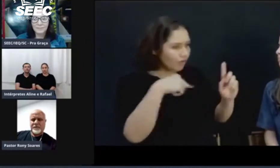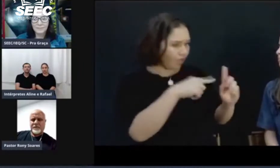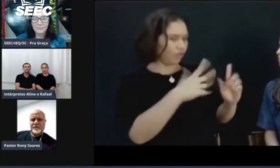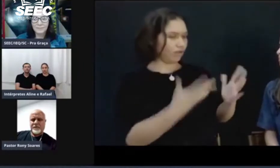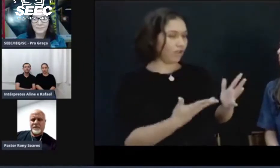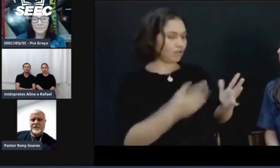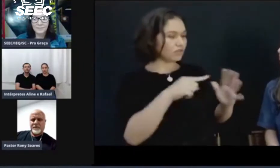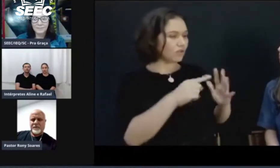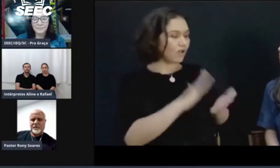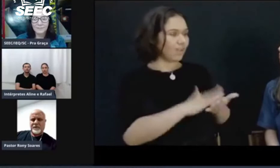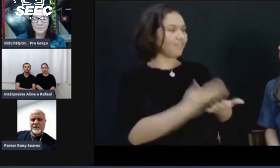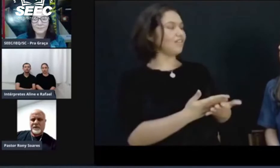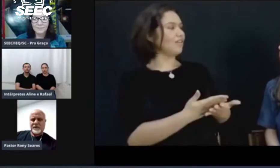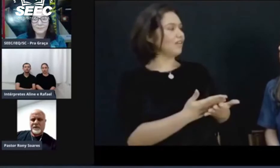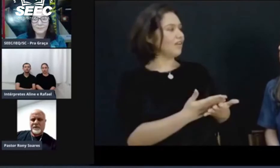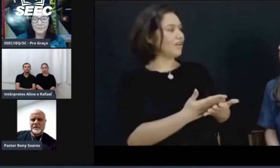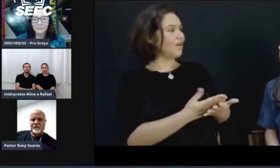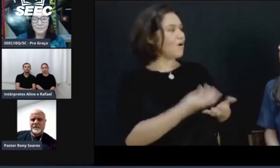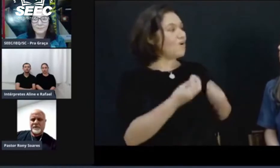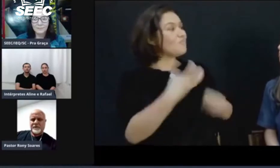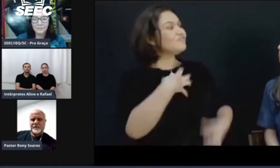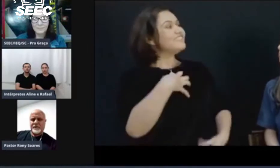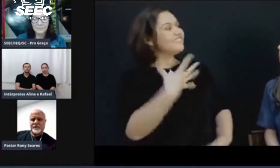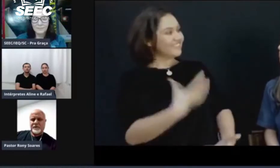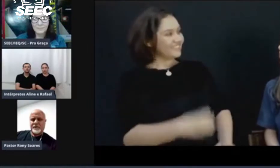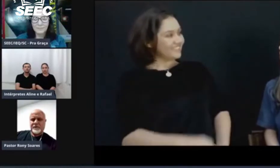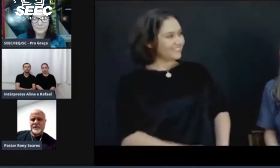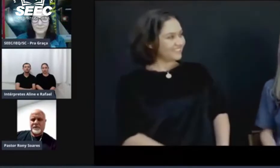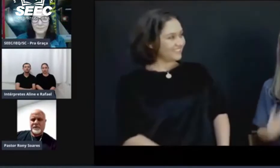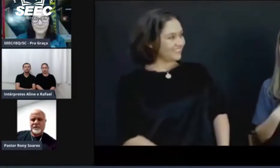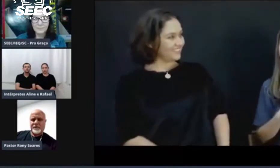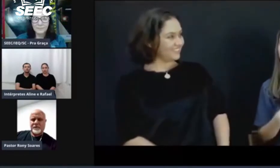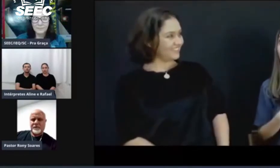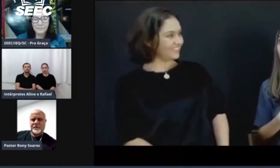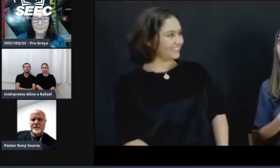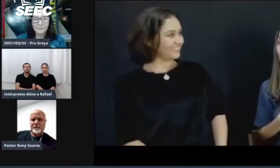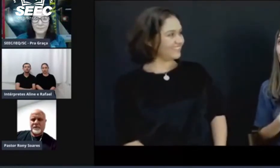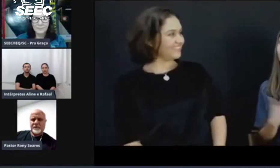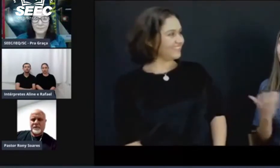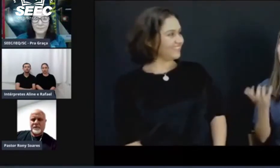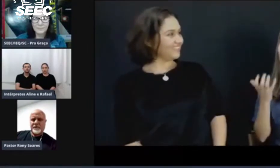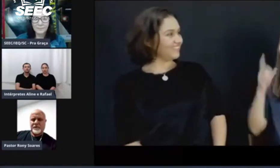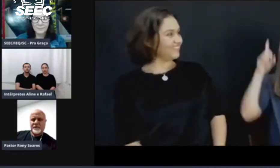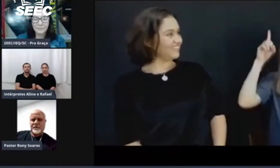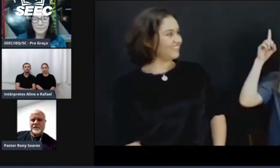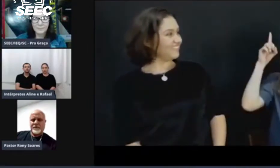intérprete. Mas quando você chega na igreja e tem intérprete, qual é a sensação?